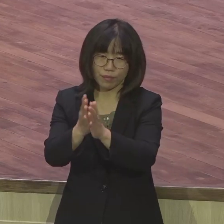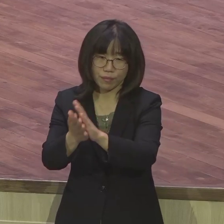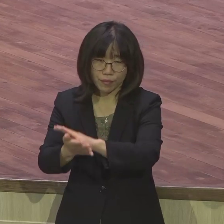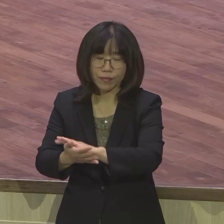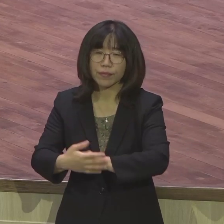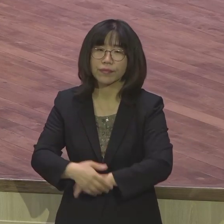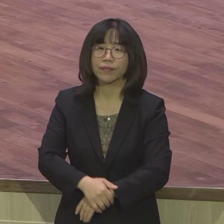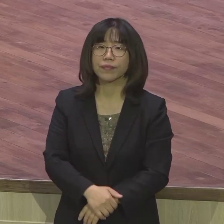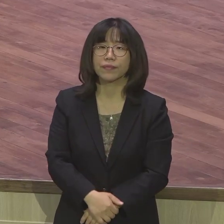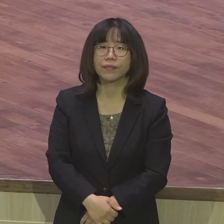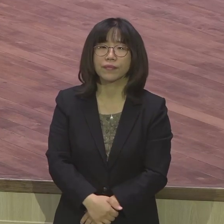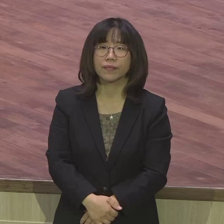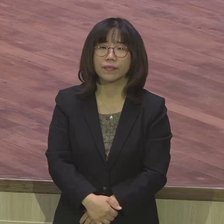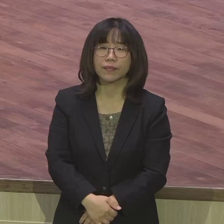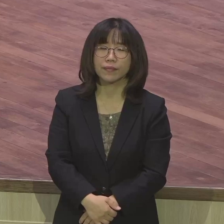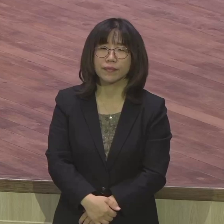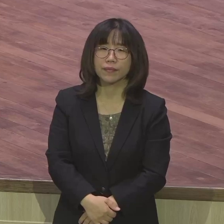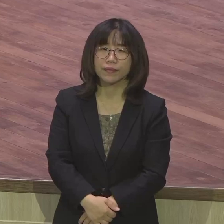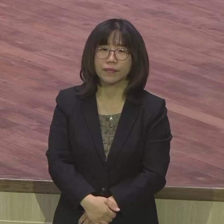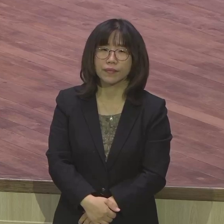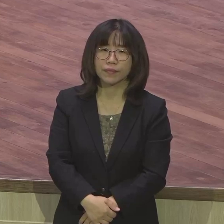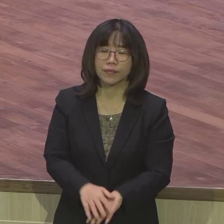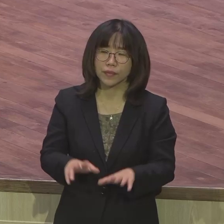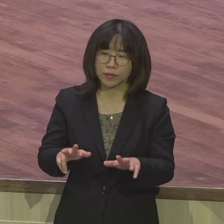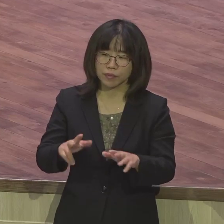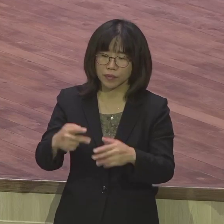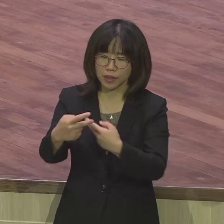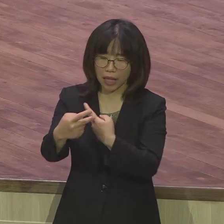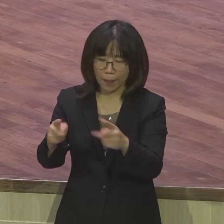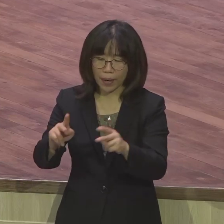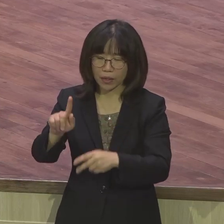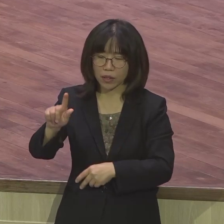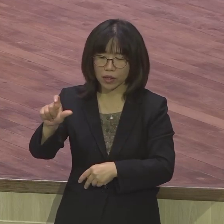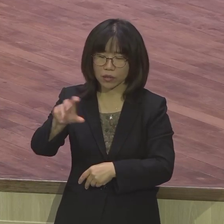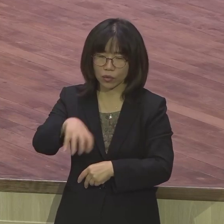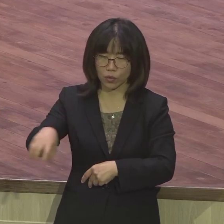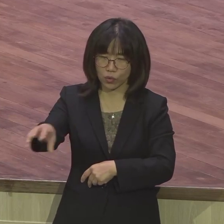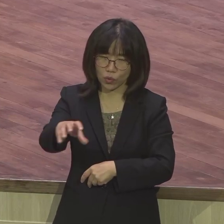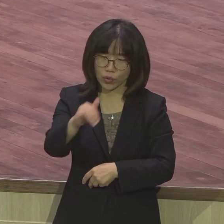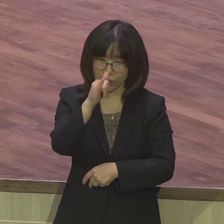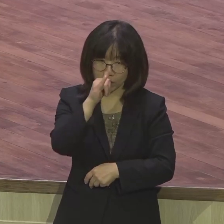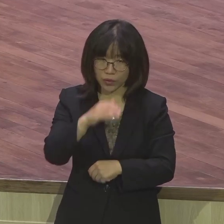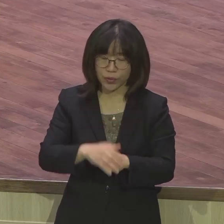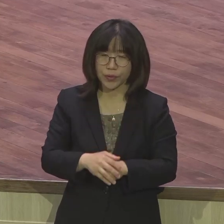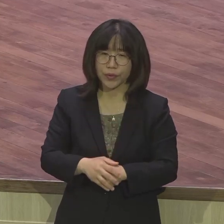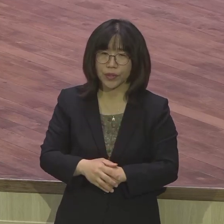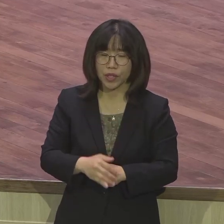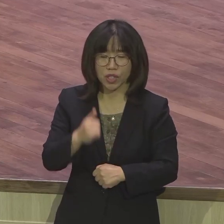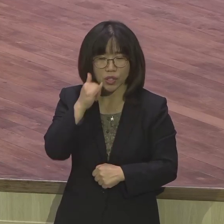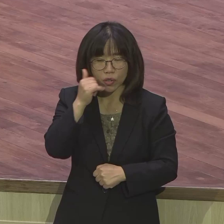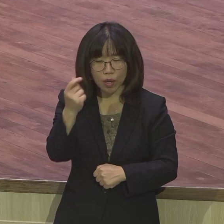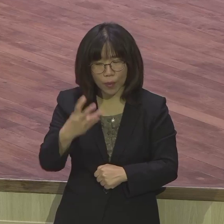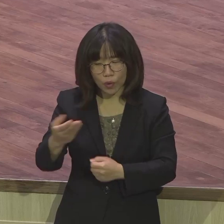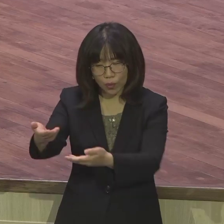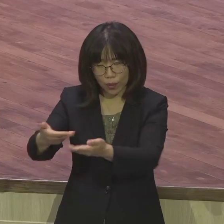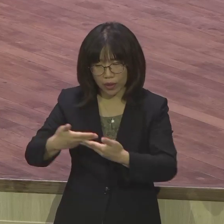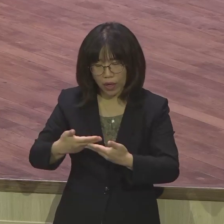지속하고, 지속할 문들이 많이 열렸잖아요. 15군데가 열리고, 관계, 전화번호 준 것만 해도 40개인데.